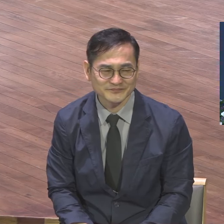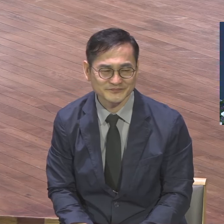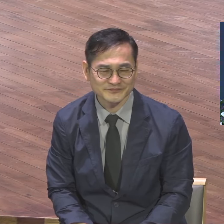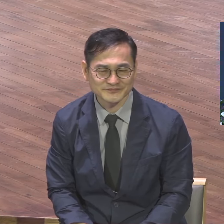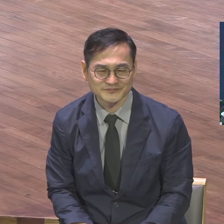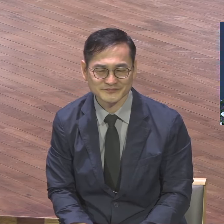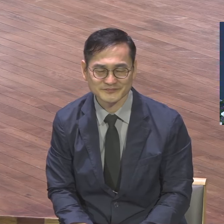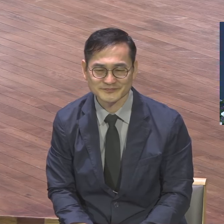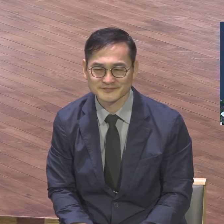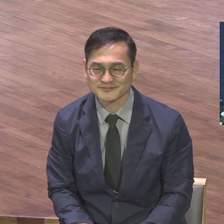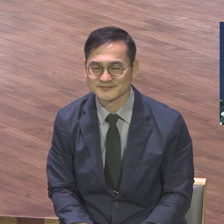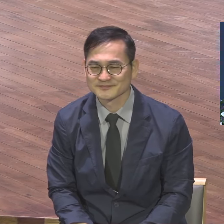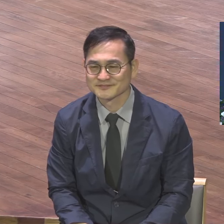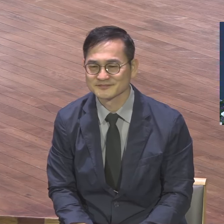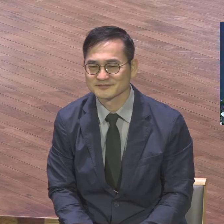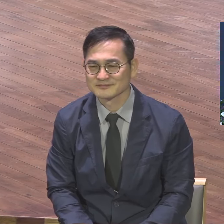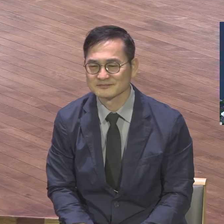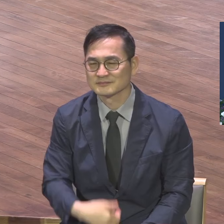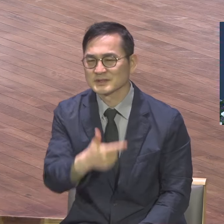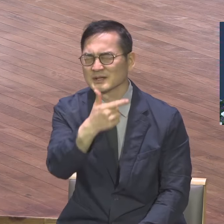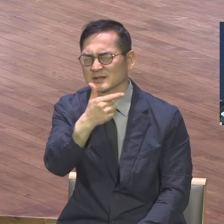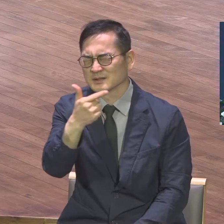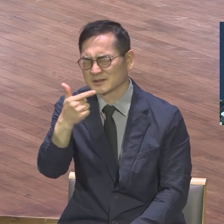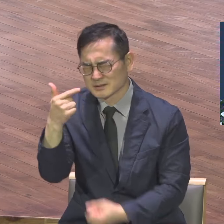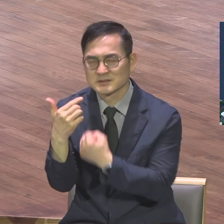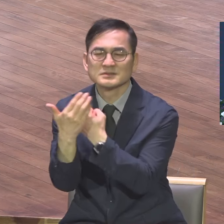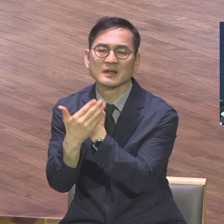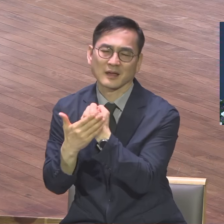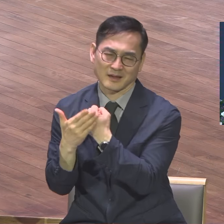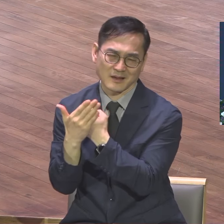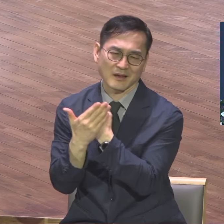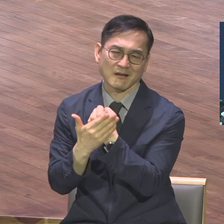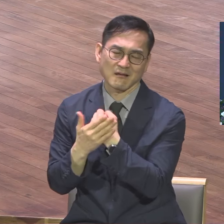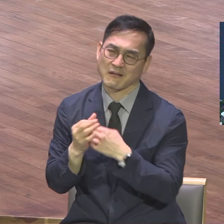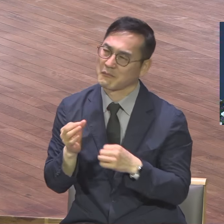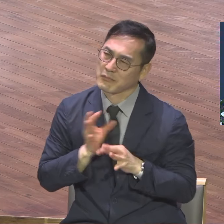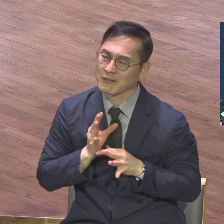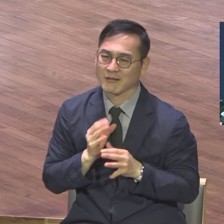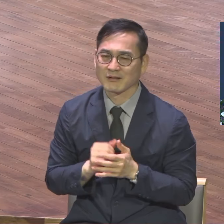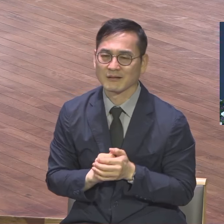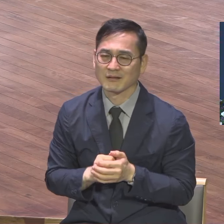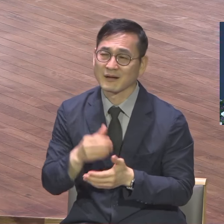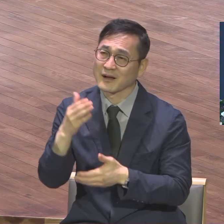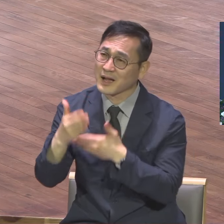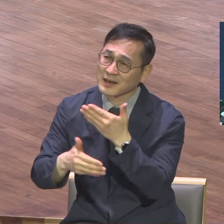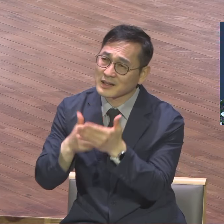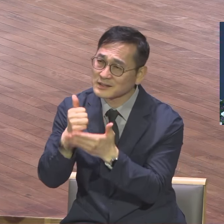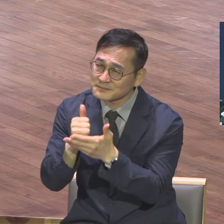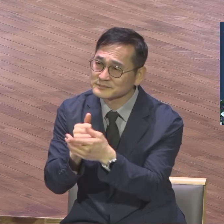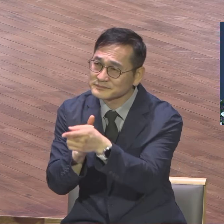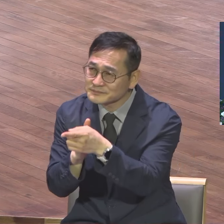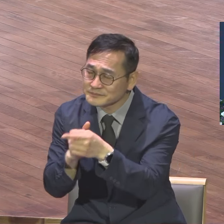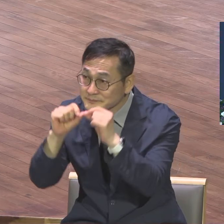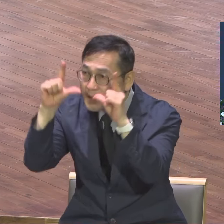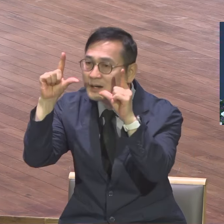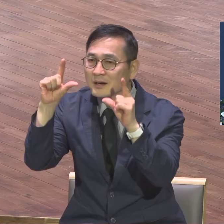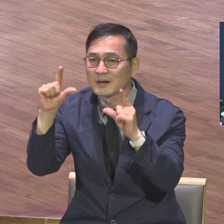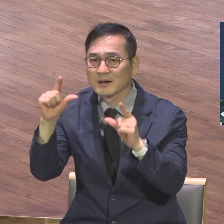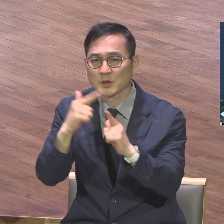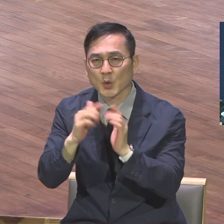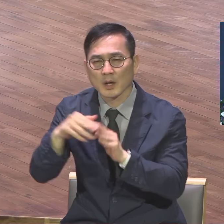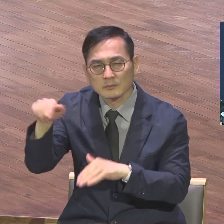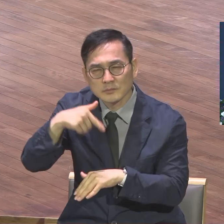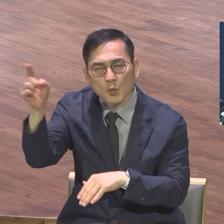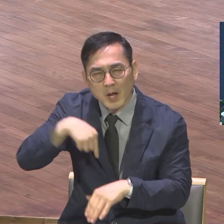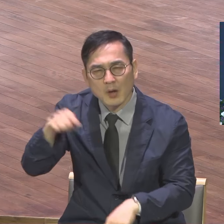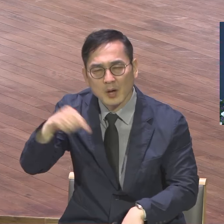얼마나 크고 놀라운 은혜인지 은혜를 받으면 받을수록 하나님을 알면 알수록 교회를 하면